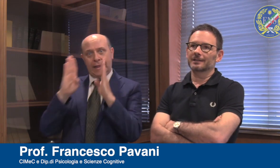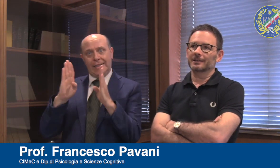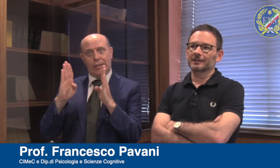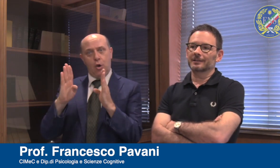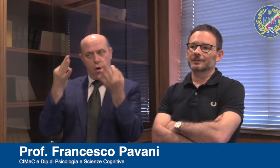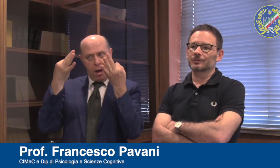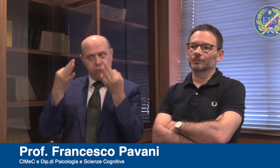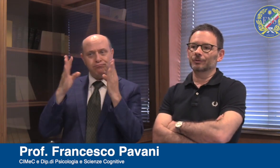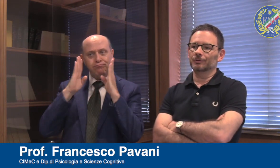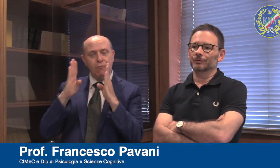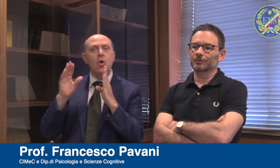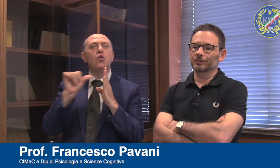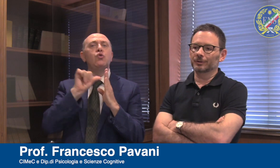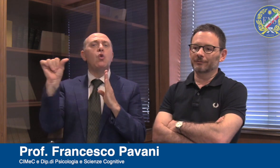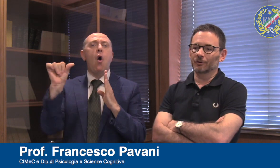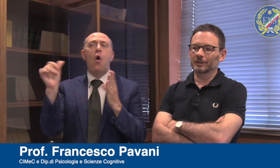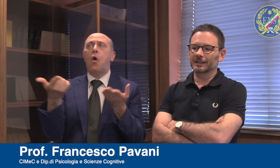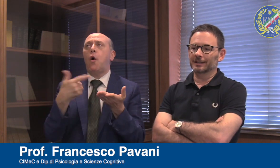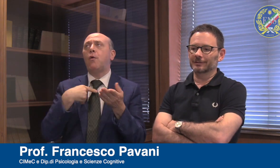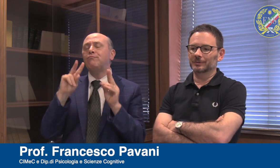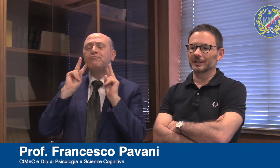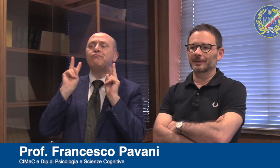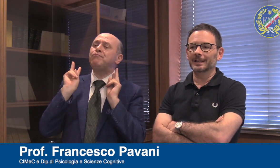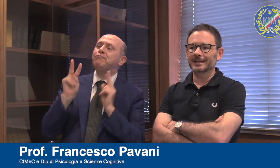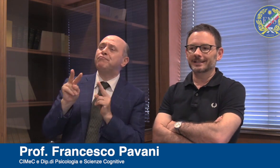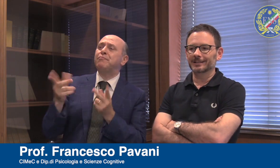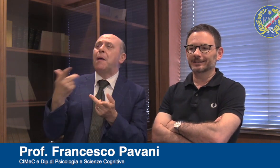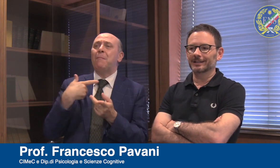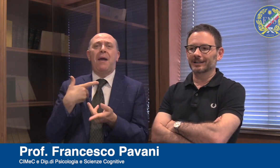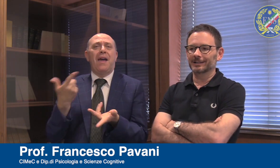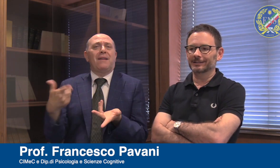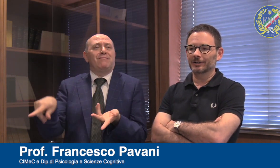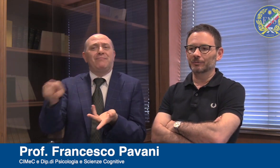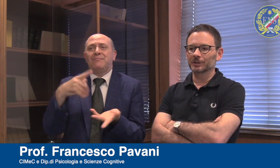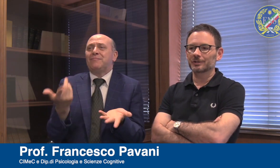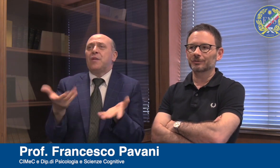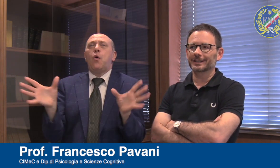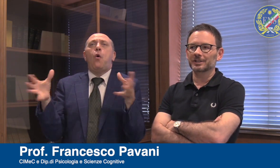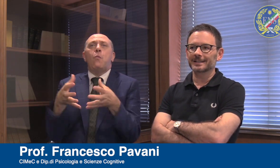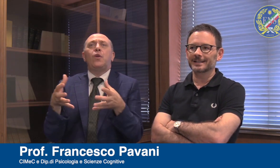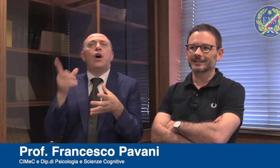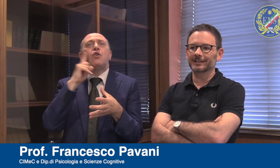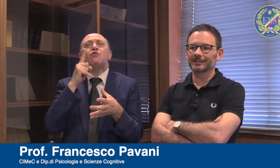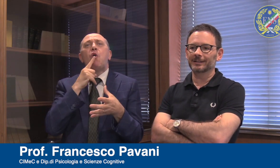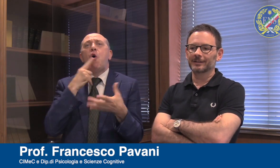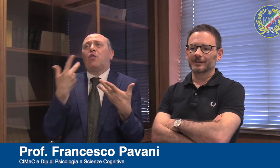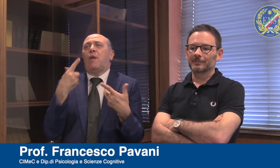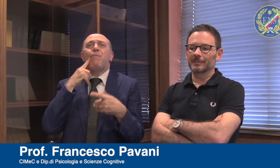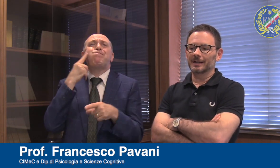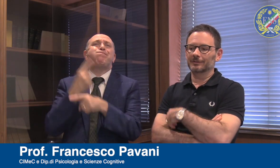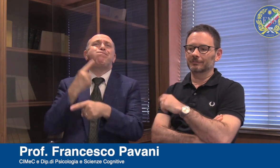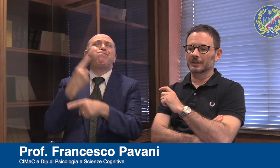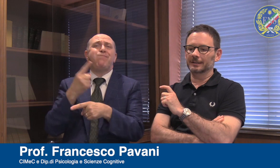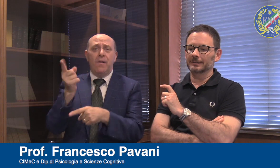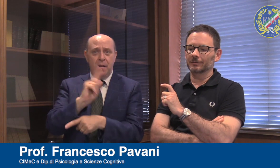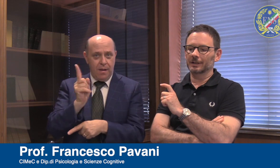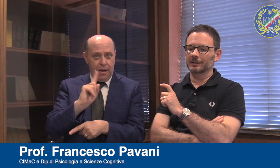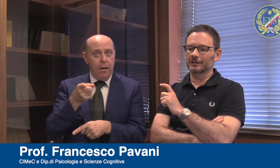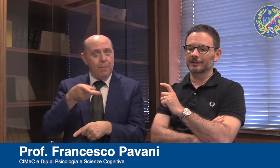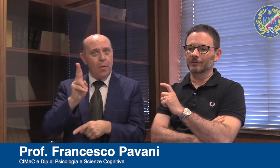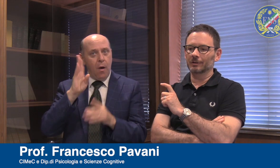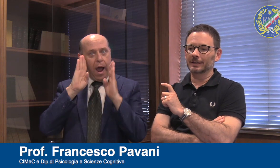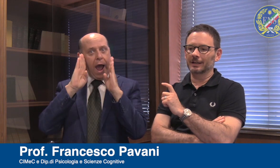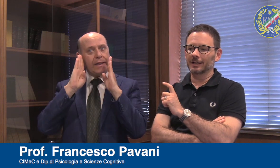è solo rivolta, come dire, al benessere della comunità sorda già esistente, ma